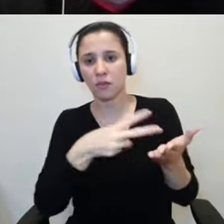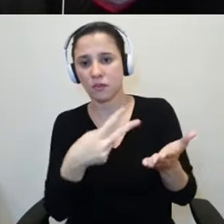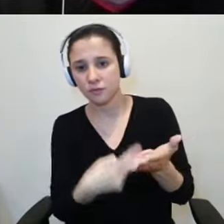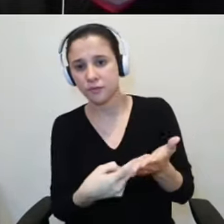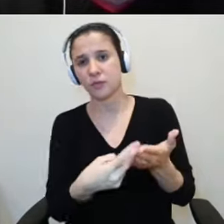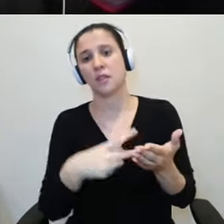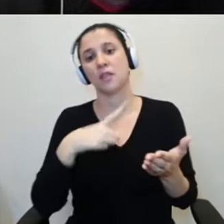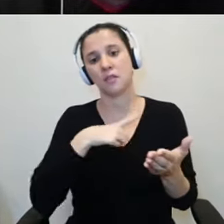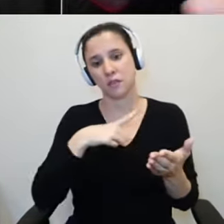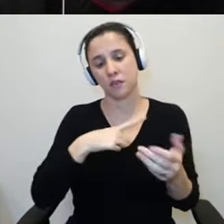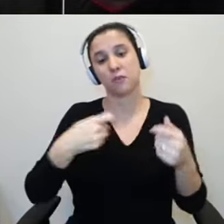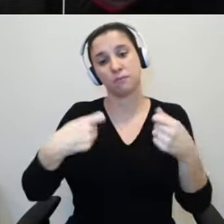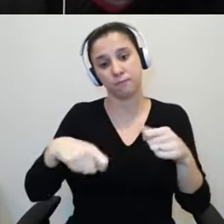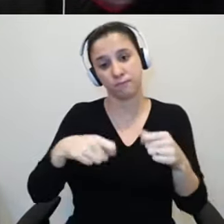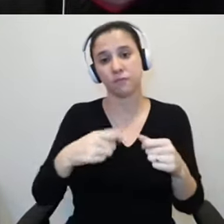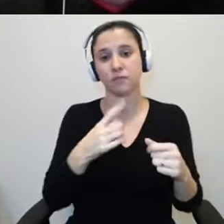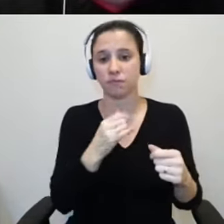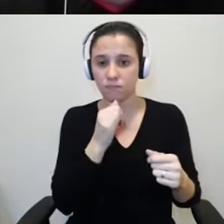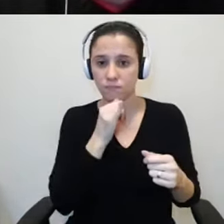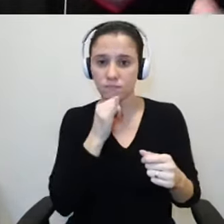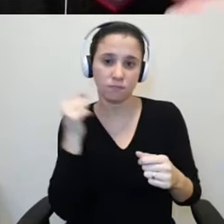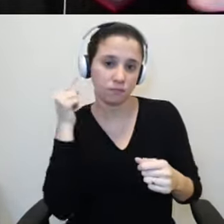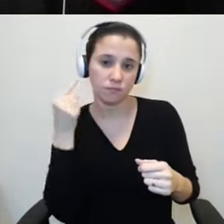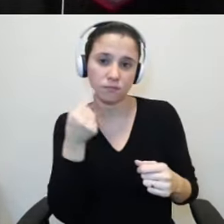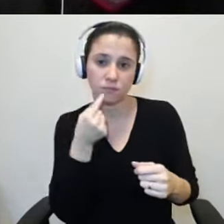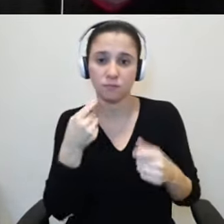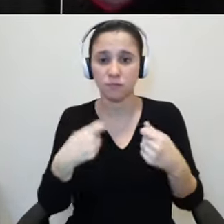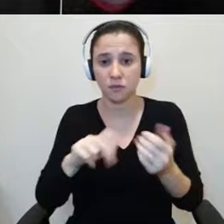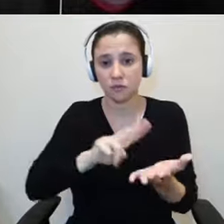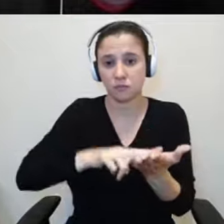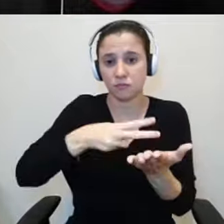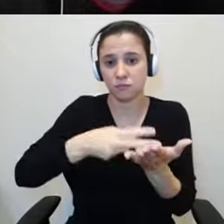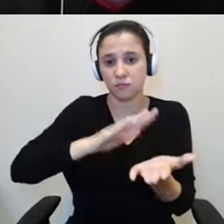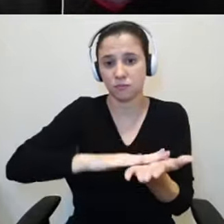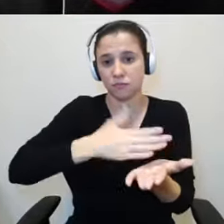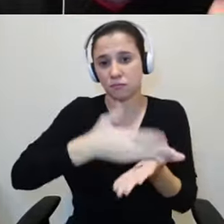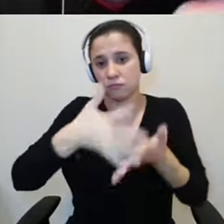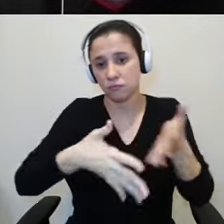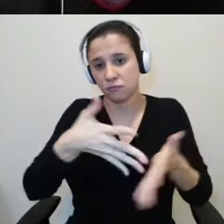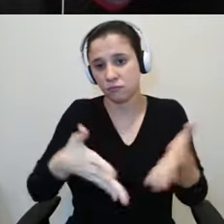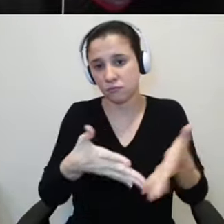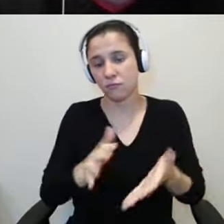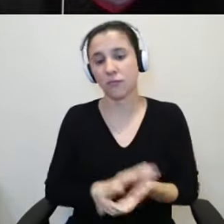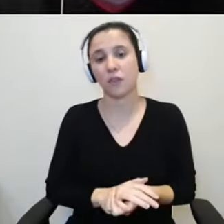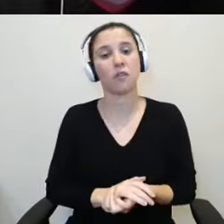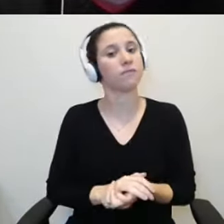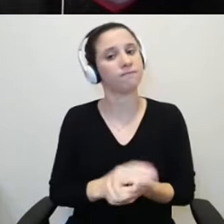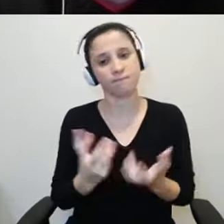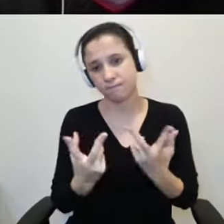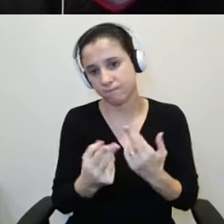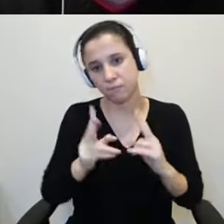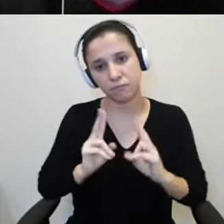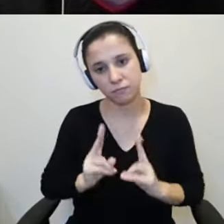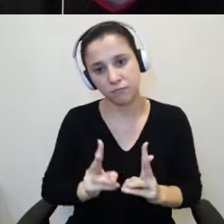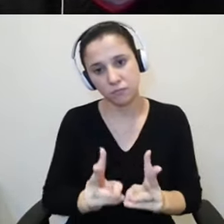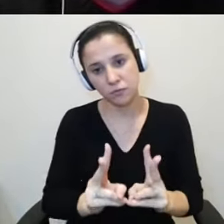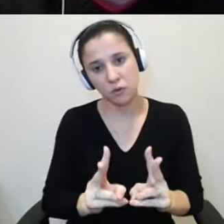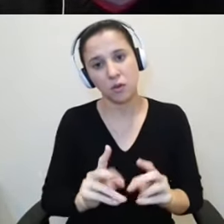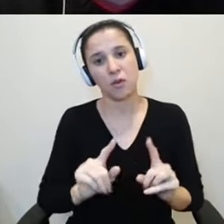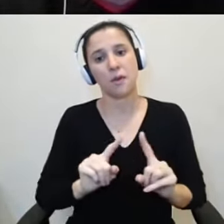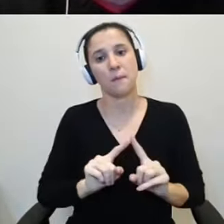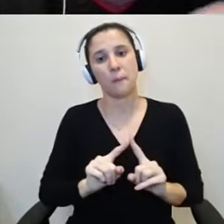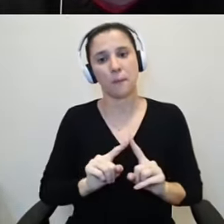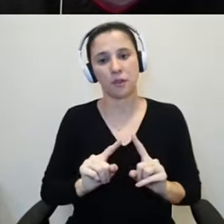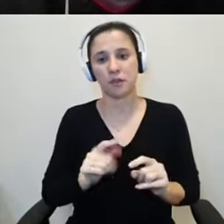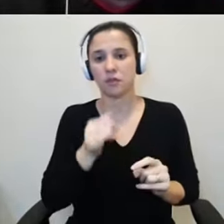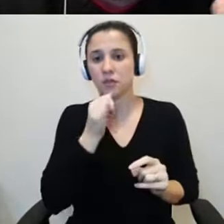isso vai seguir a mesma linha, ou seja, os professores vão preparar esse material, isso vai ser disponibilizado para a